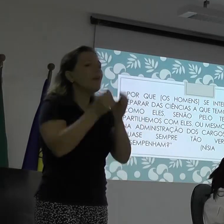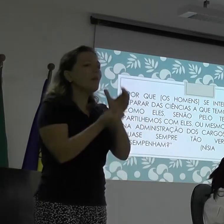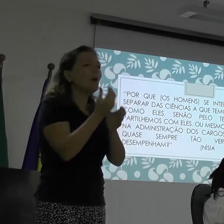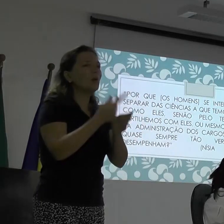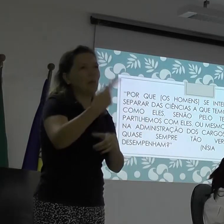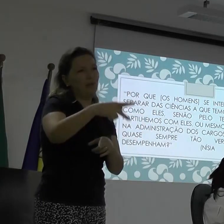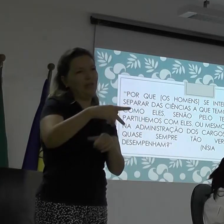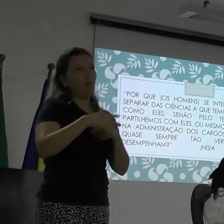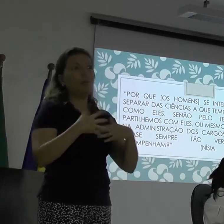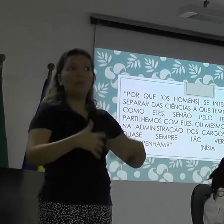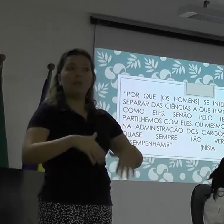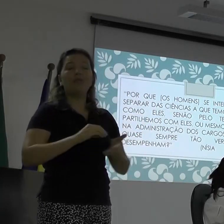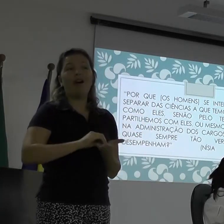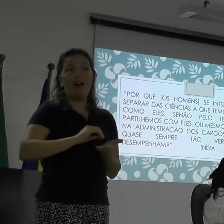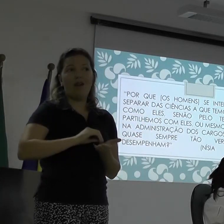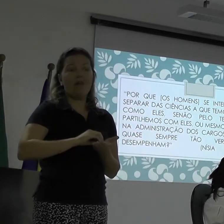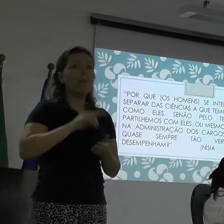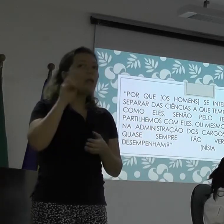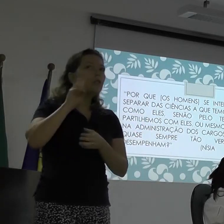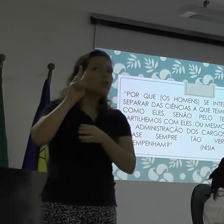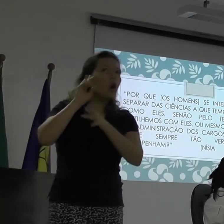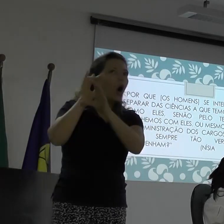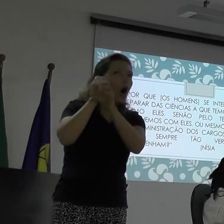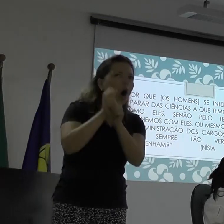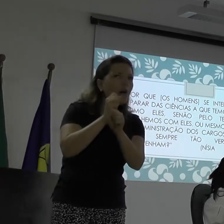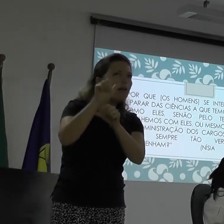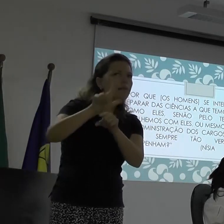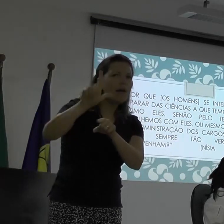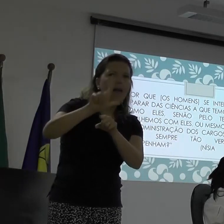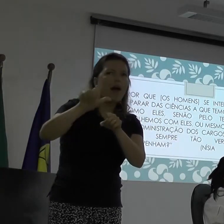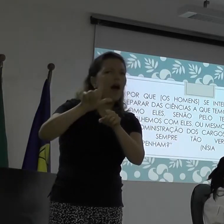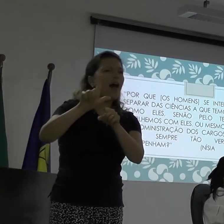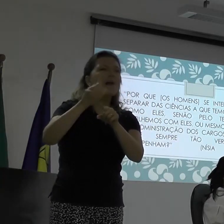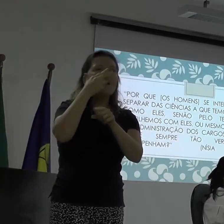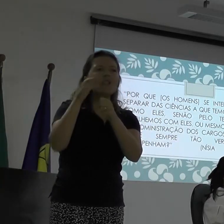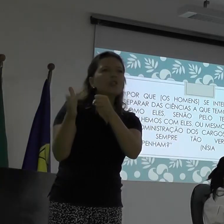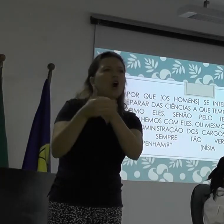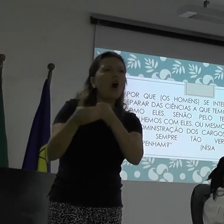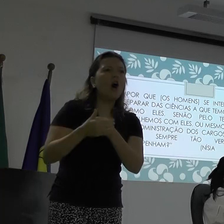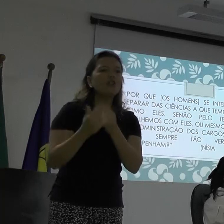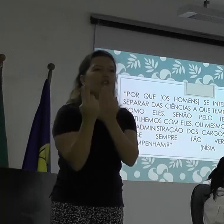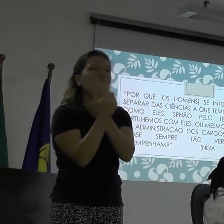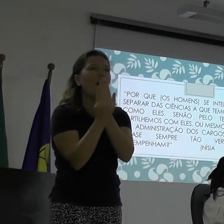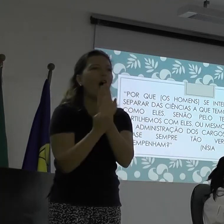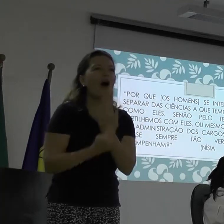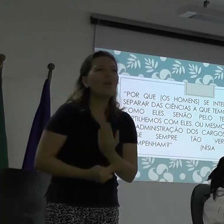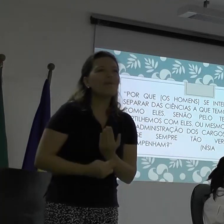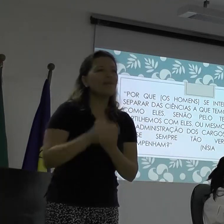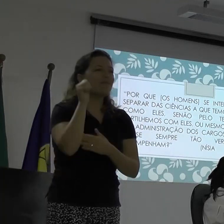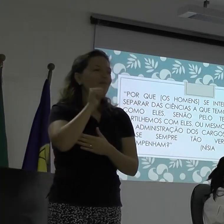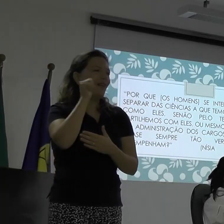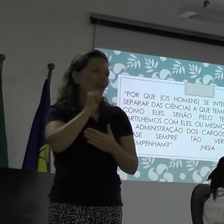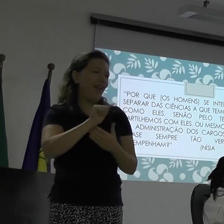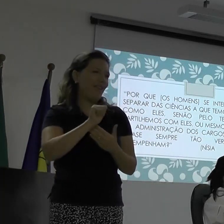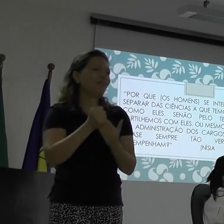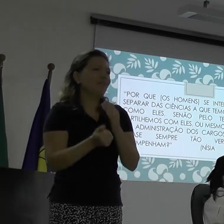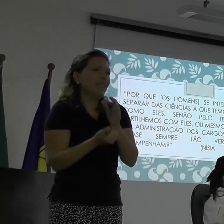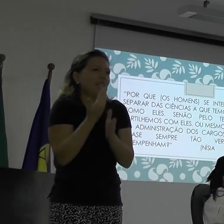histórias literárias omitem quase completamente os nomes de mulheres autoras de